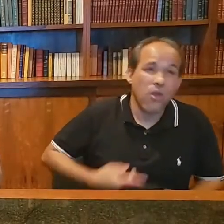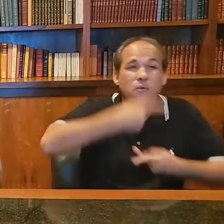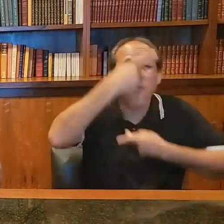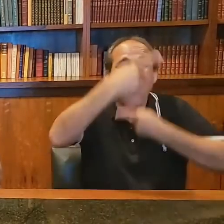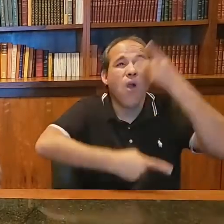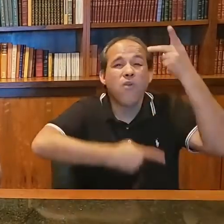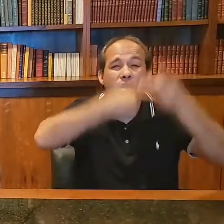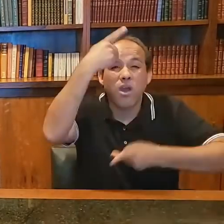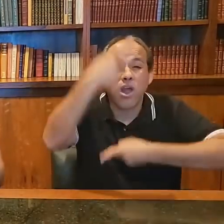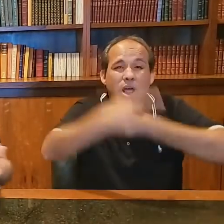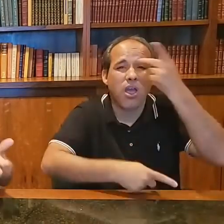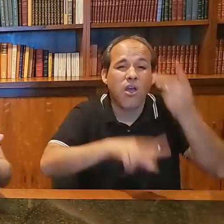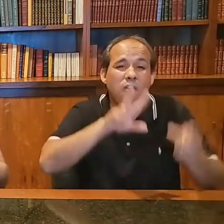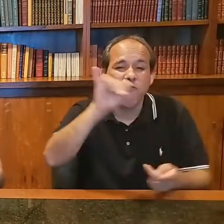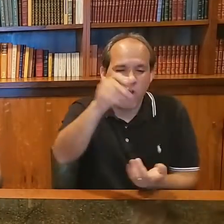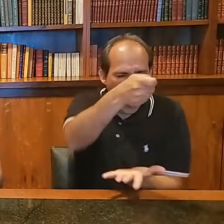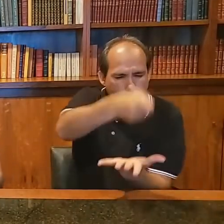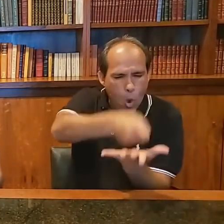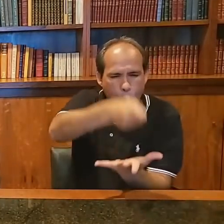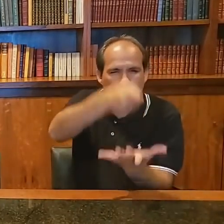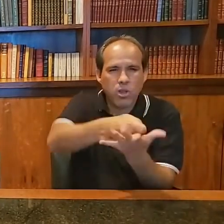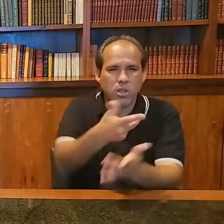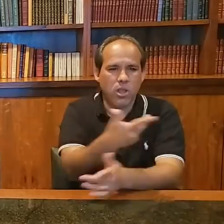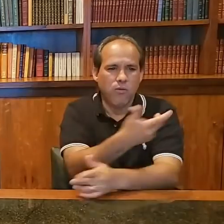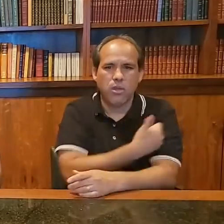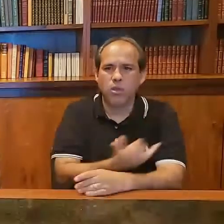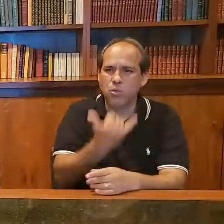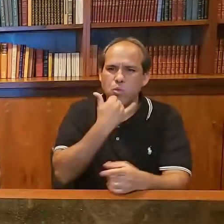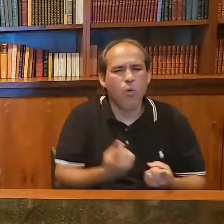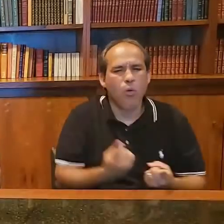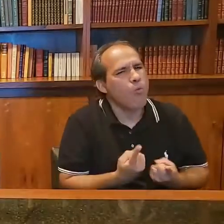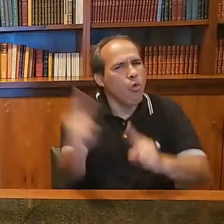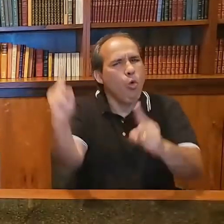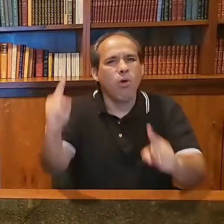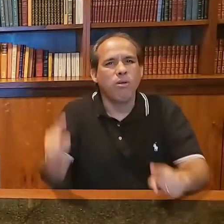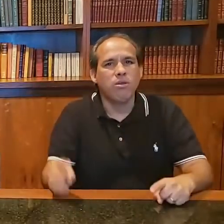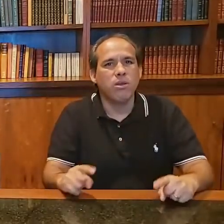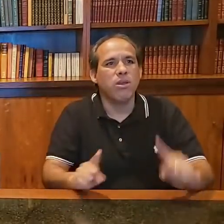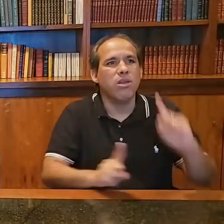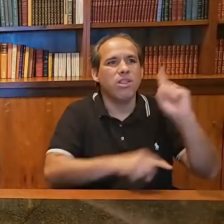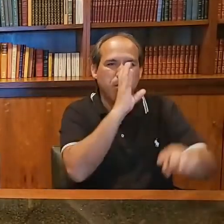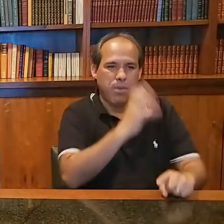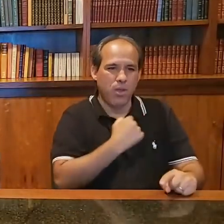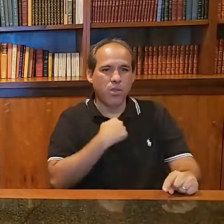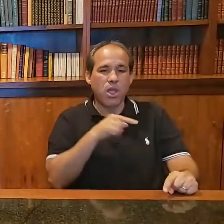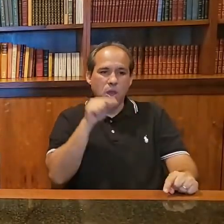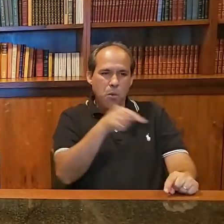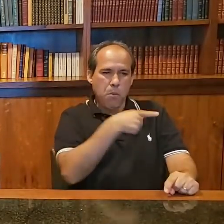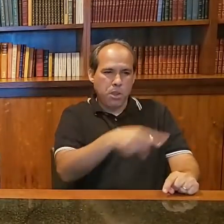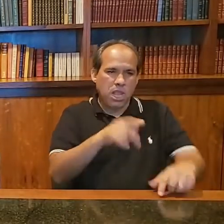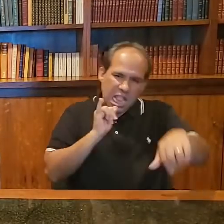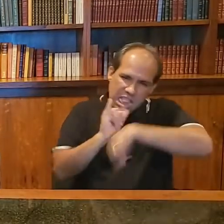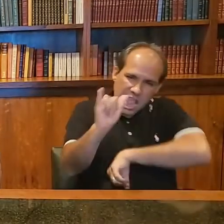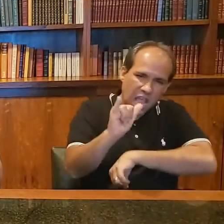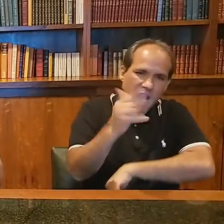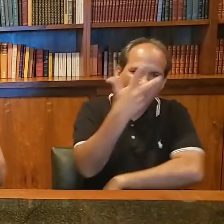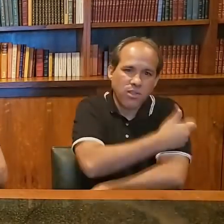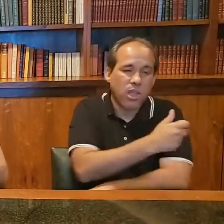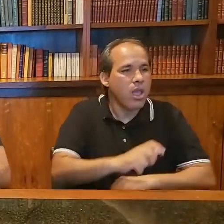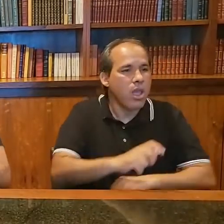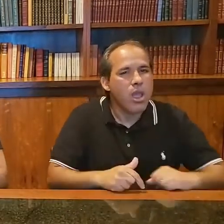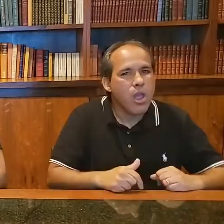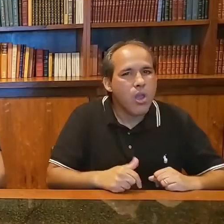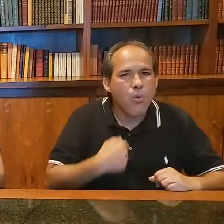né, que ia ser obrigatória. Eu fui contra. O pessoal me acusa de ser negacionista contra a vacina. Eu fui contra a